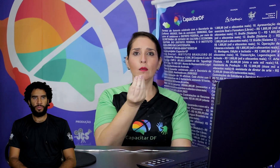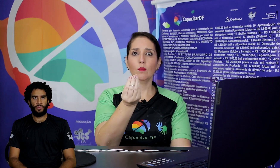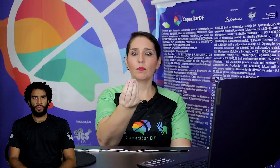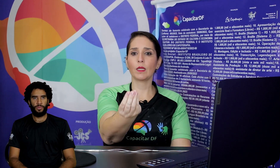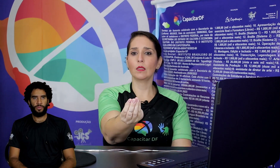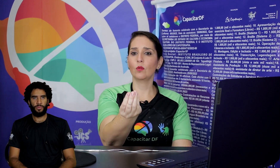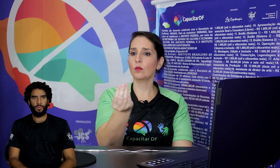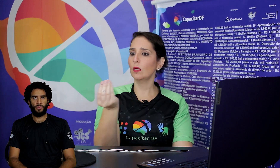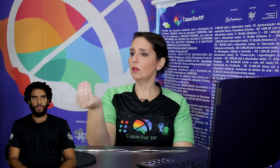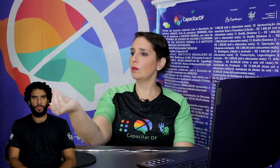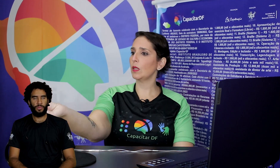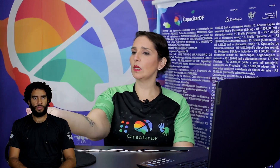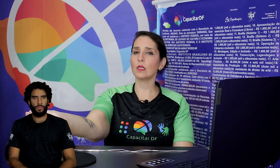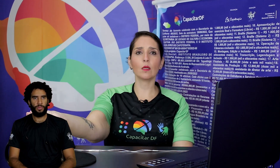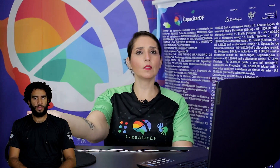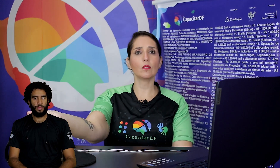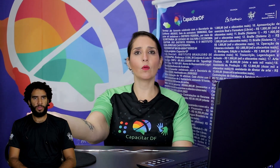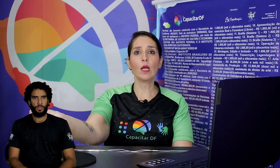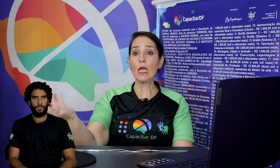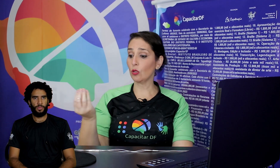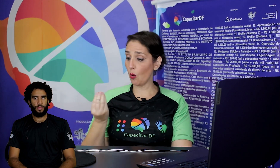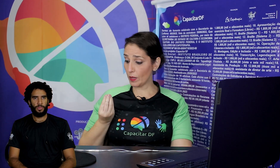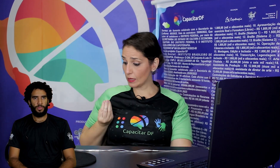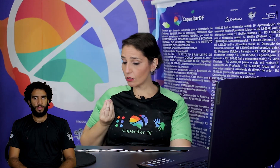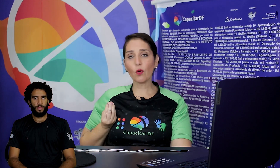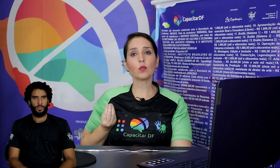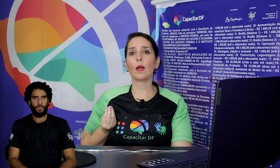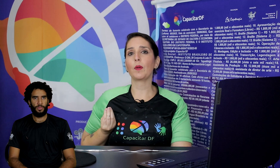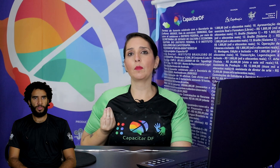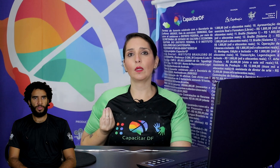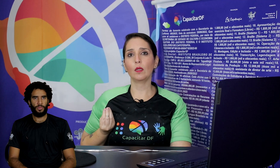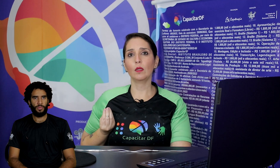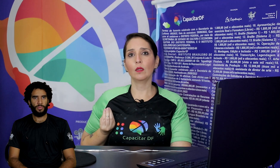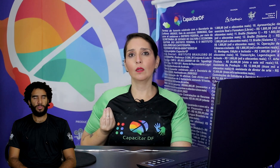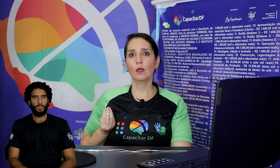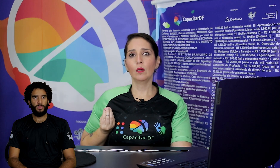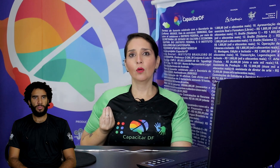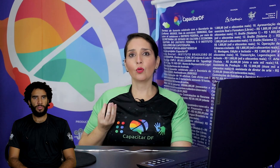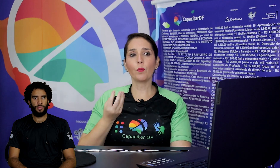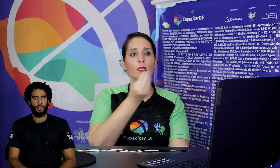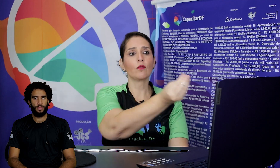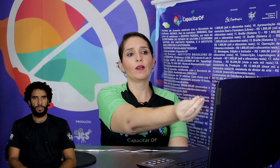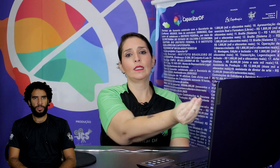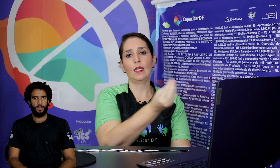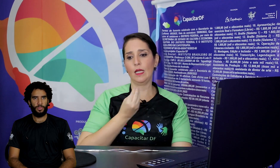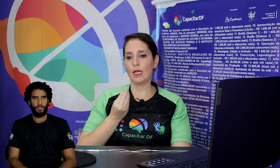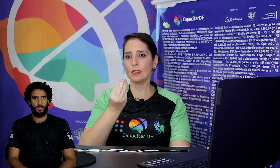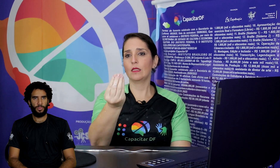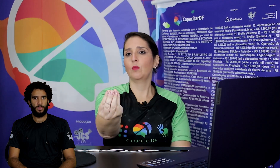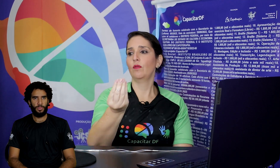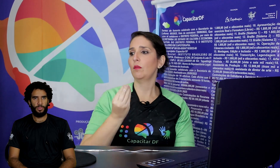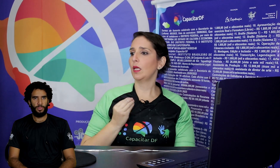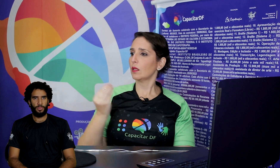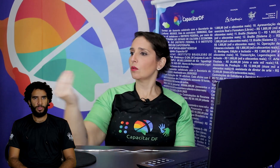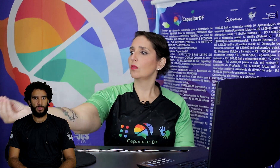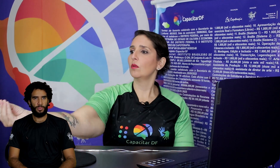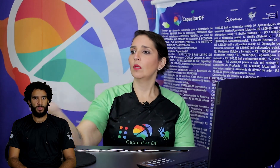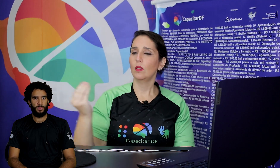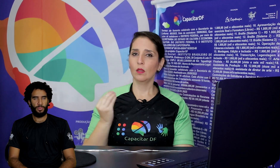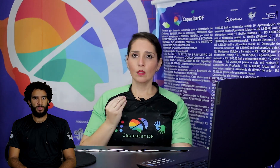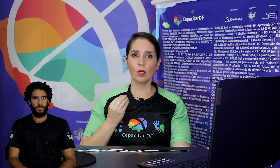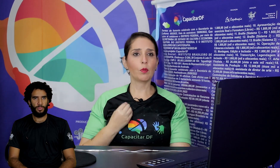primeira, para a segunda e para a terceira pessoa. Eu não preciso voltar para mim. Não preciso fazer esse